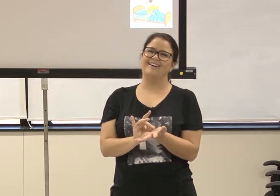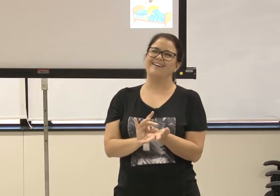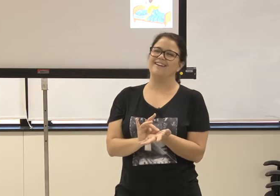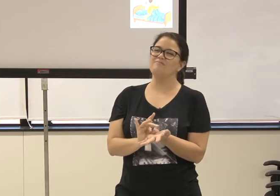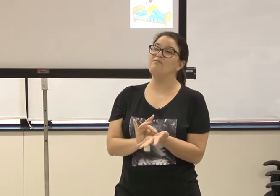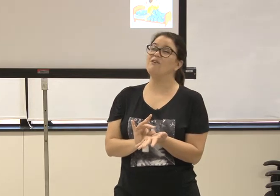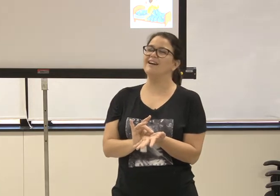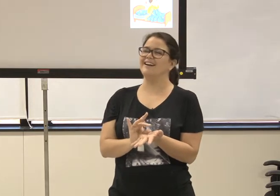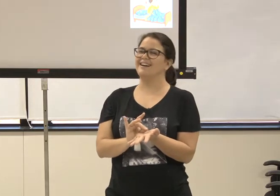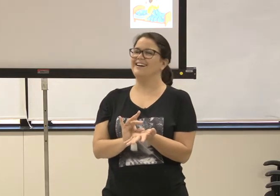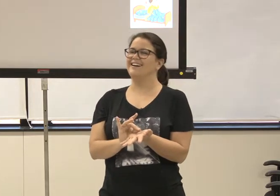Por quê?